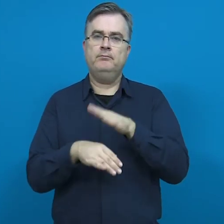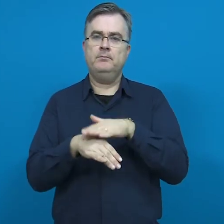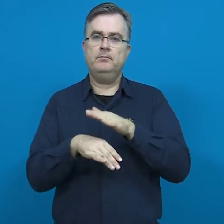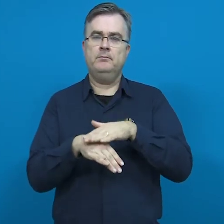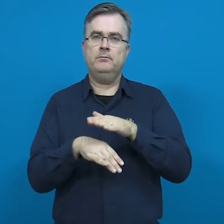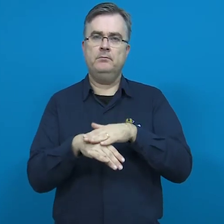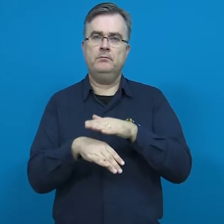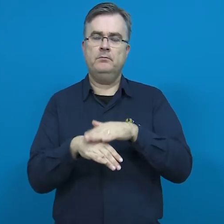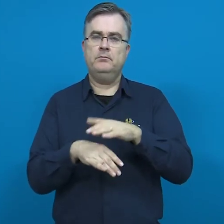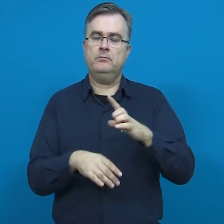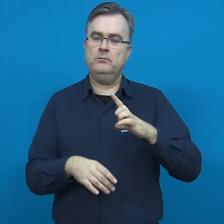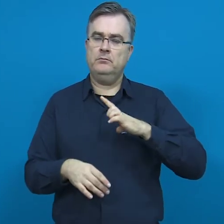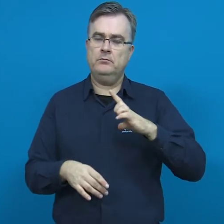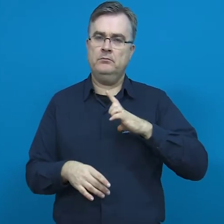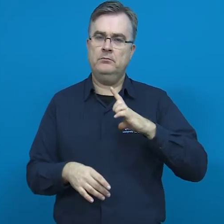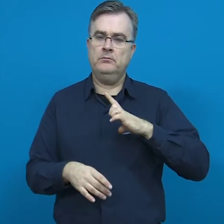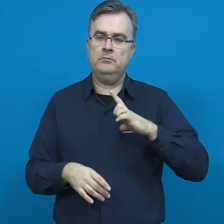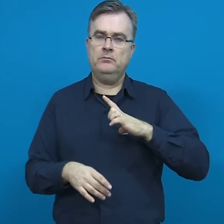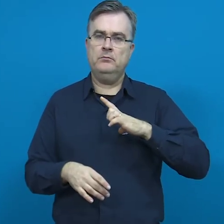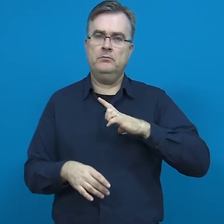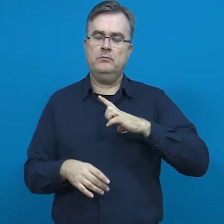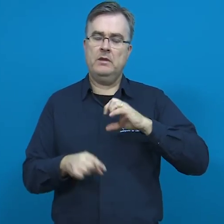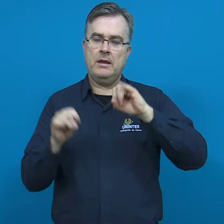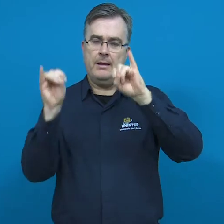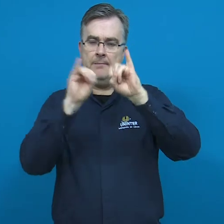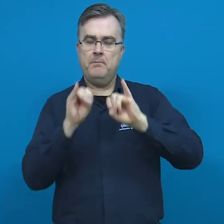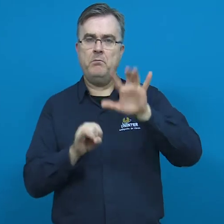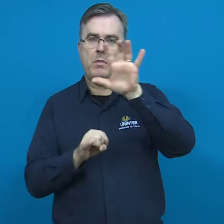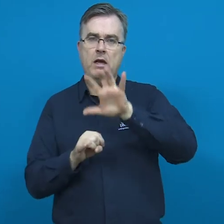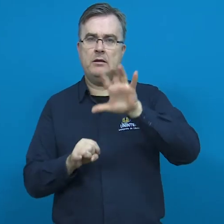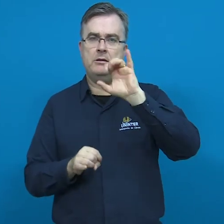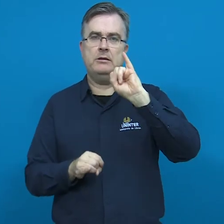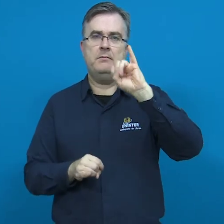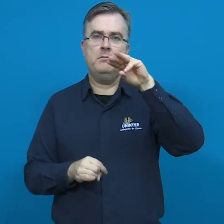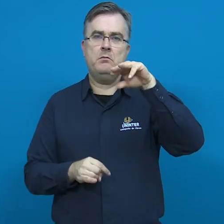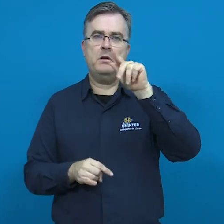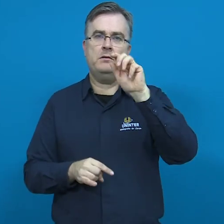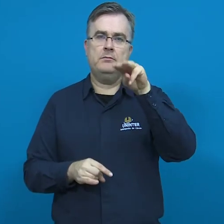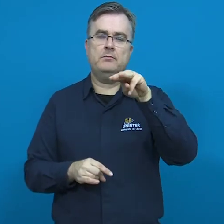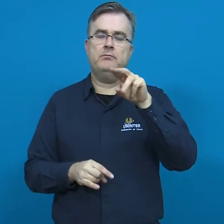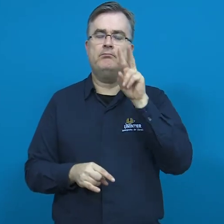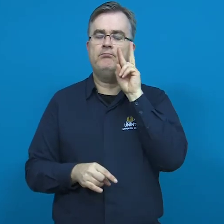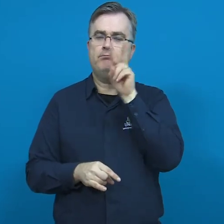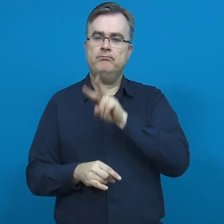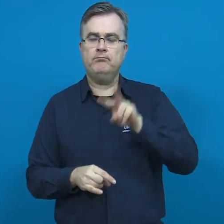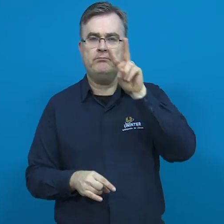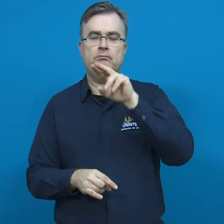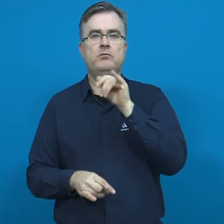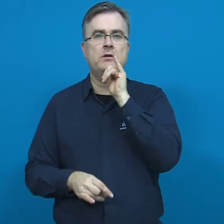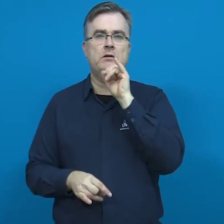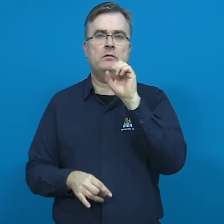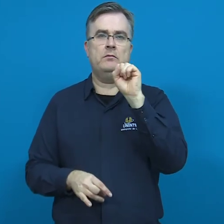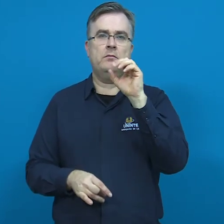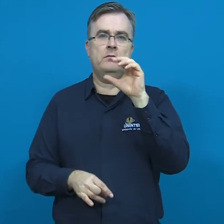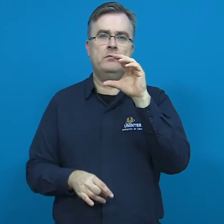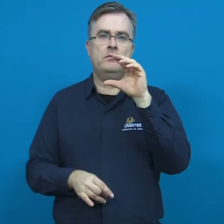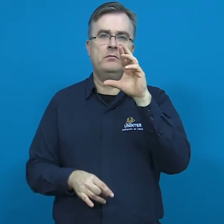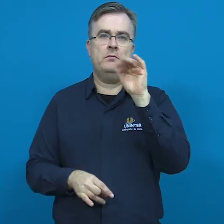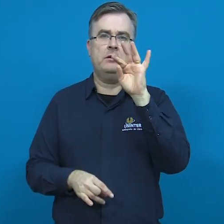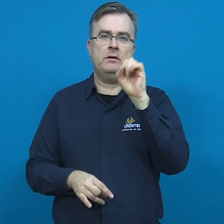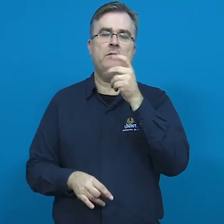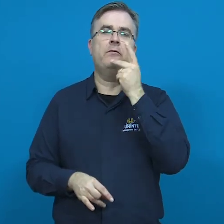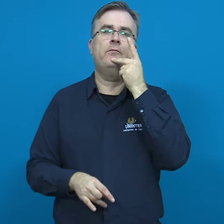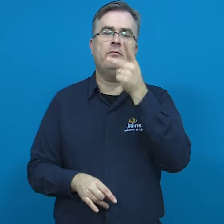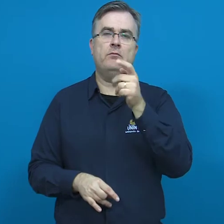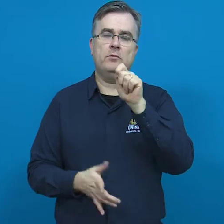de Libras, eles tenham imagens. Como ele é visual, então, assim, Sócrates, vai